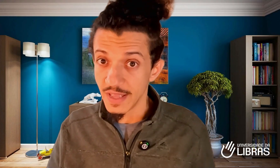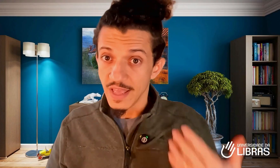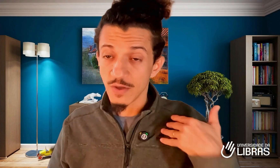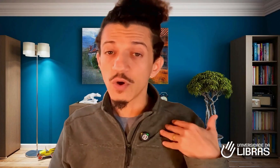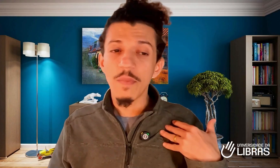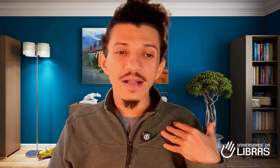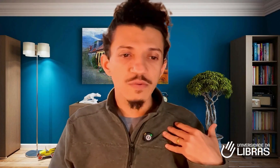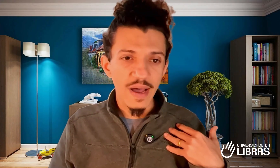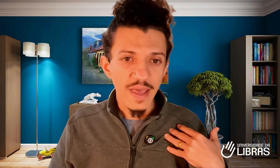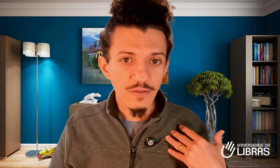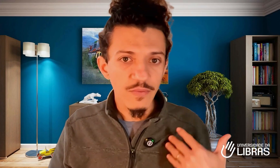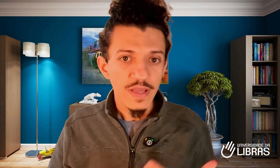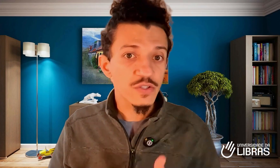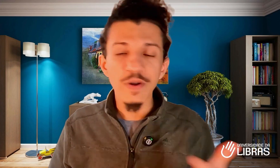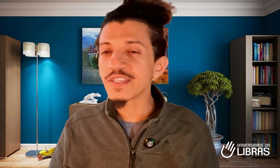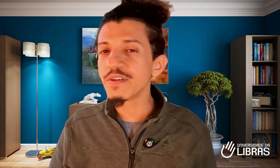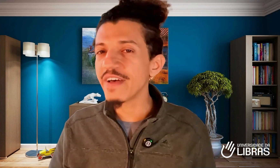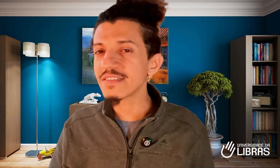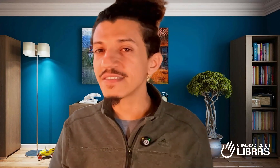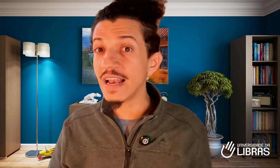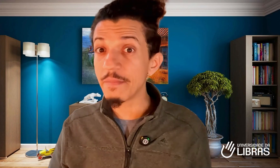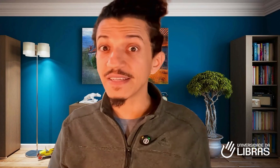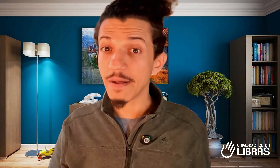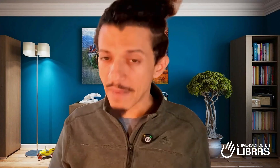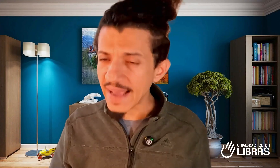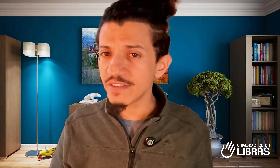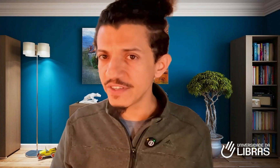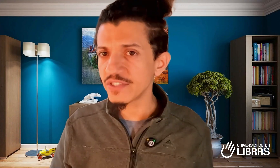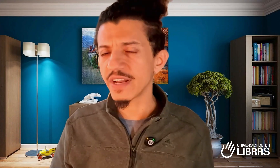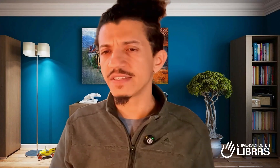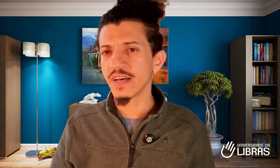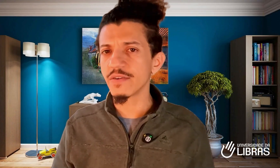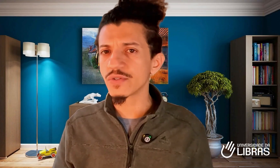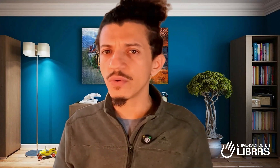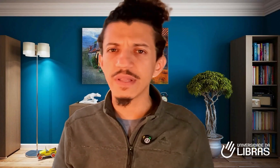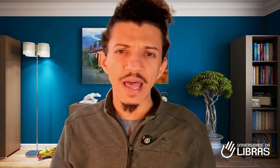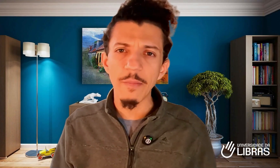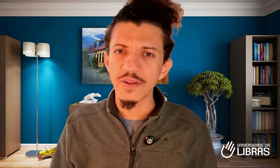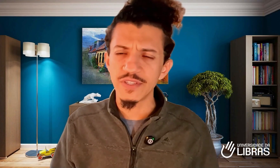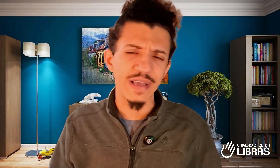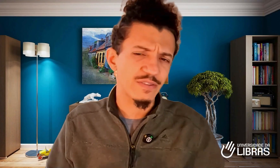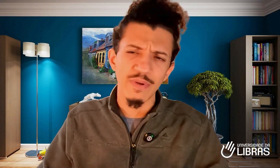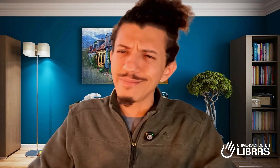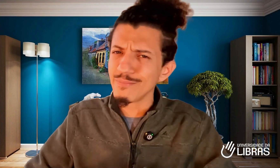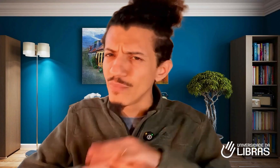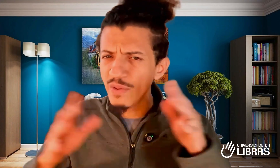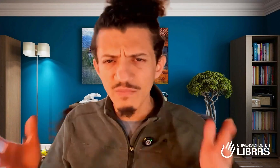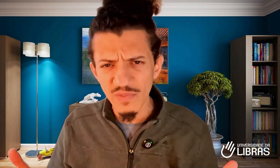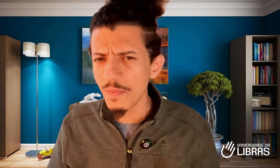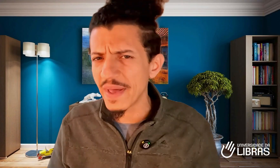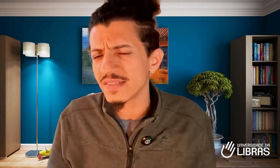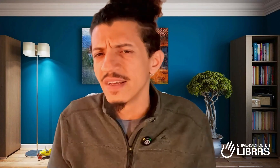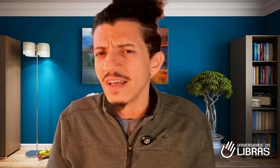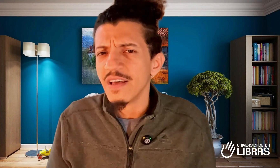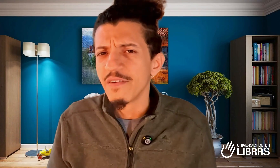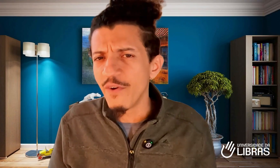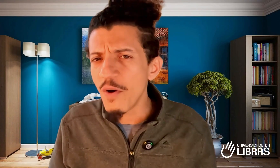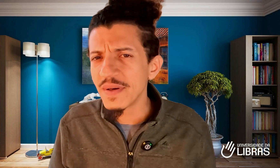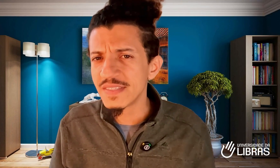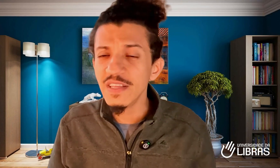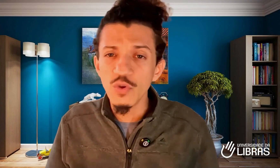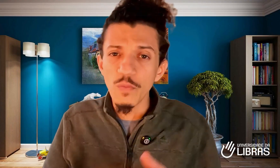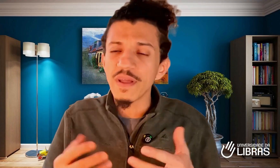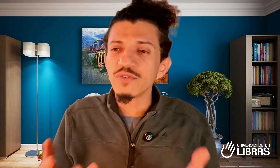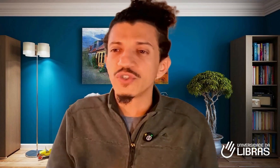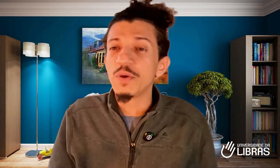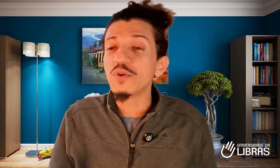Libras. Eu sou o Madison Barreto, estou nesse universo da Libras há mais de 23 anos, sou intérprete e atuei em inúmeras formas